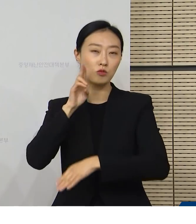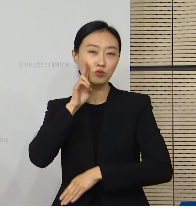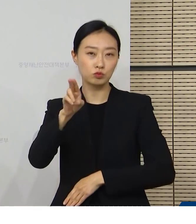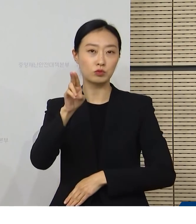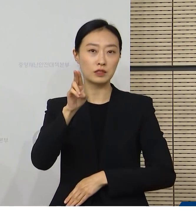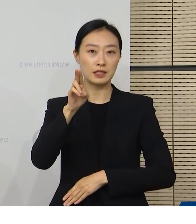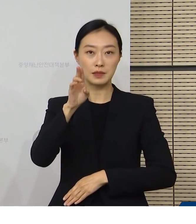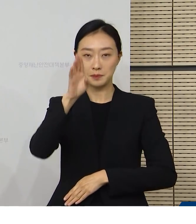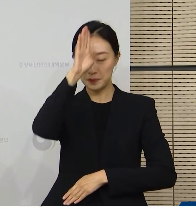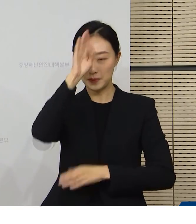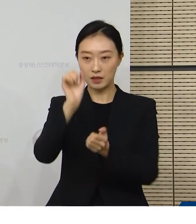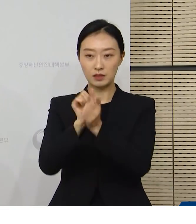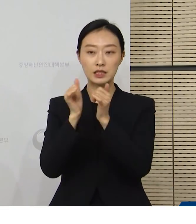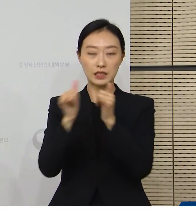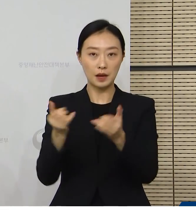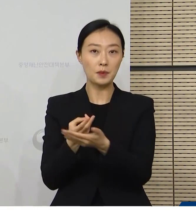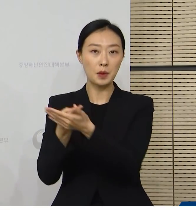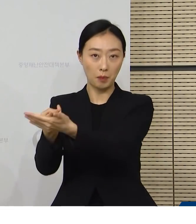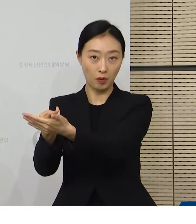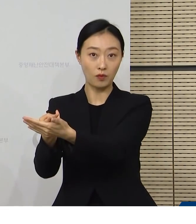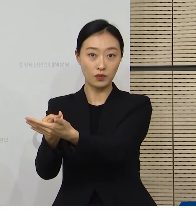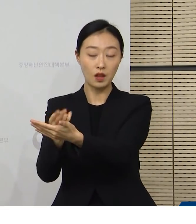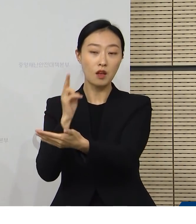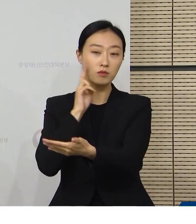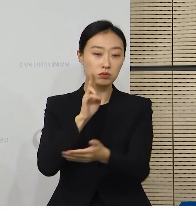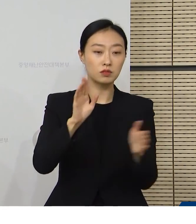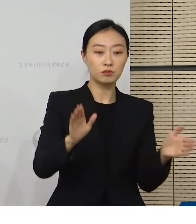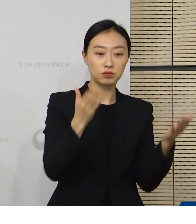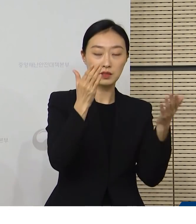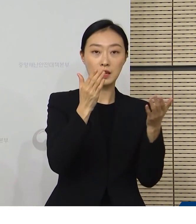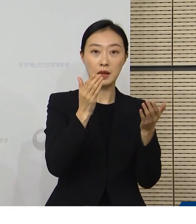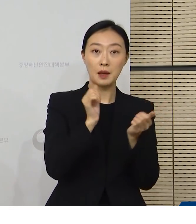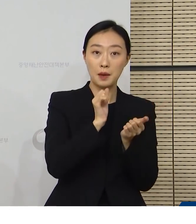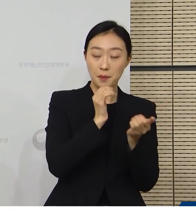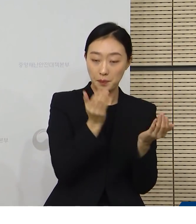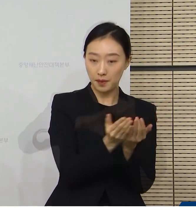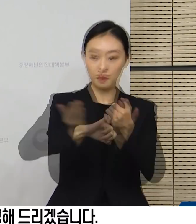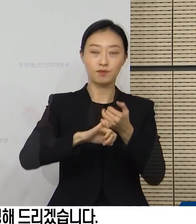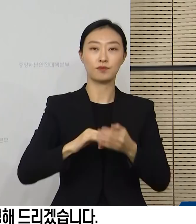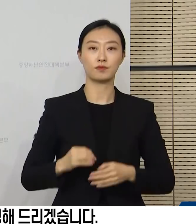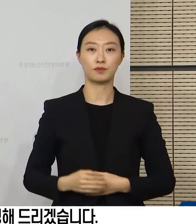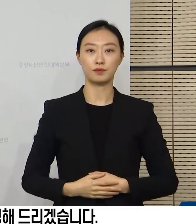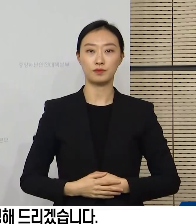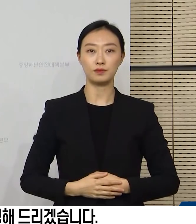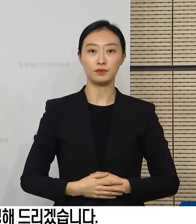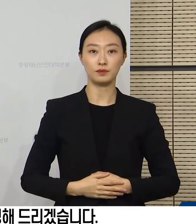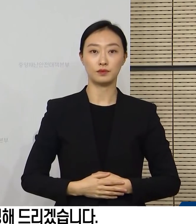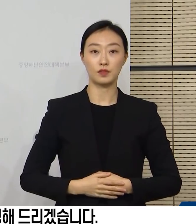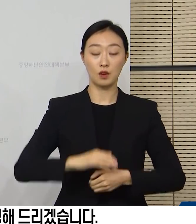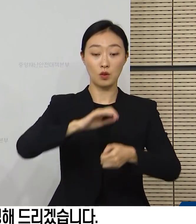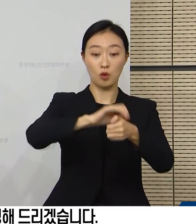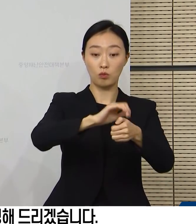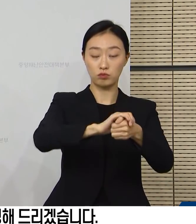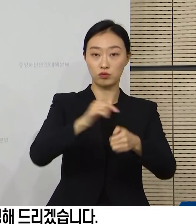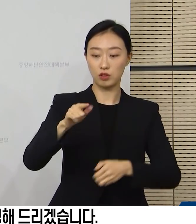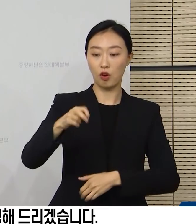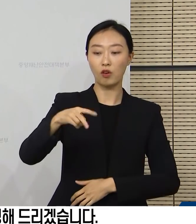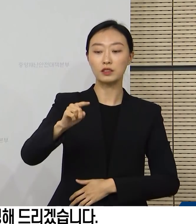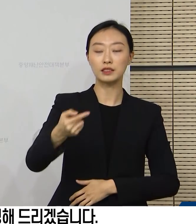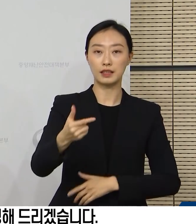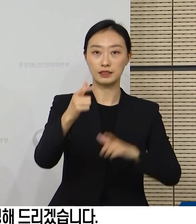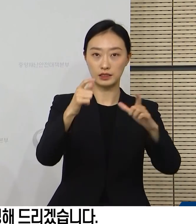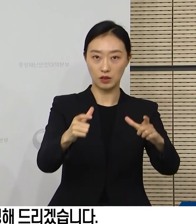입원하게끔 중증도에 맞는 치료 체계가 작동하기 시작하였습니다. 경북 경산의